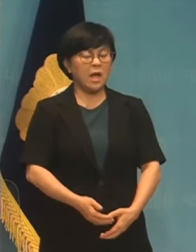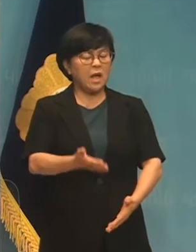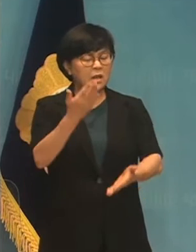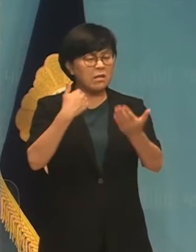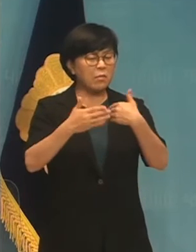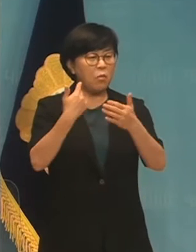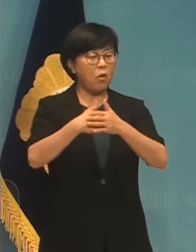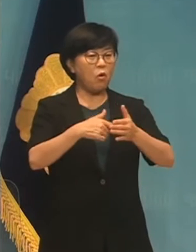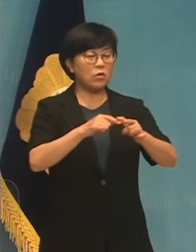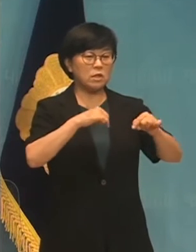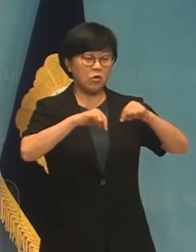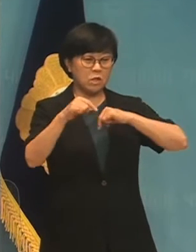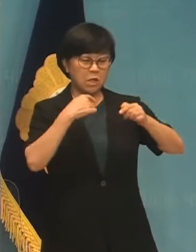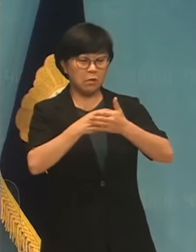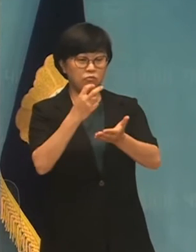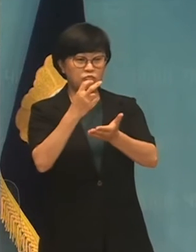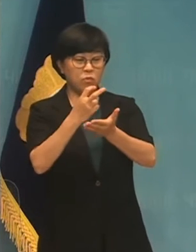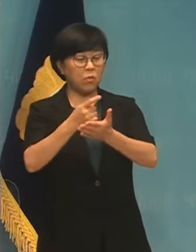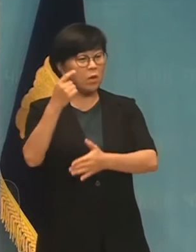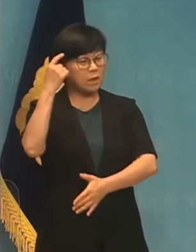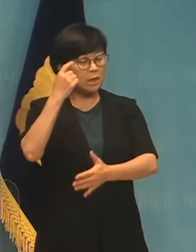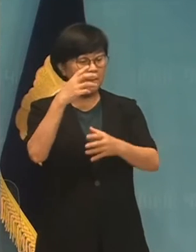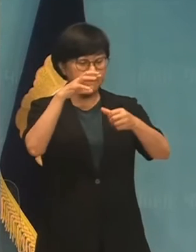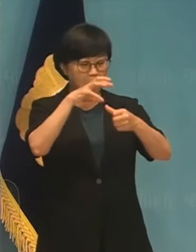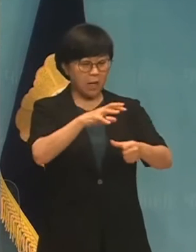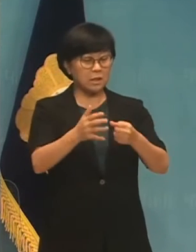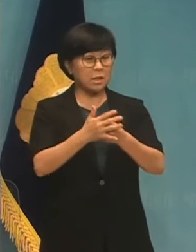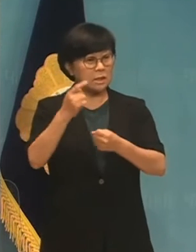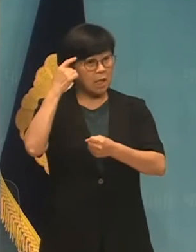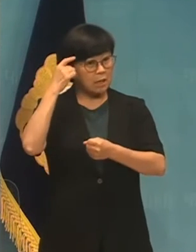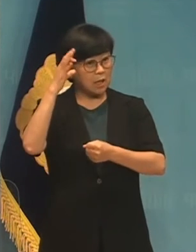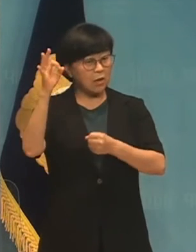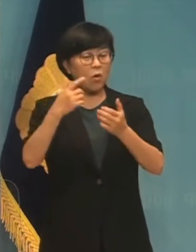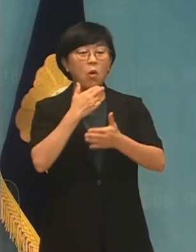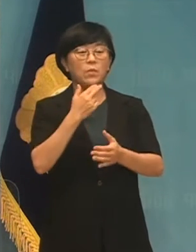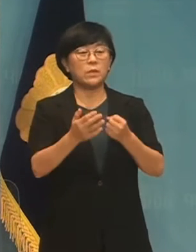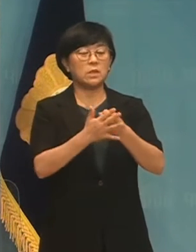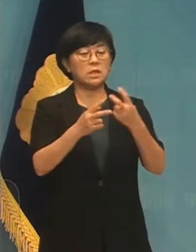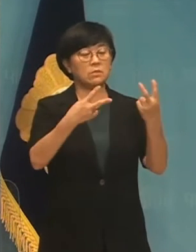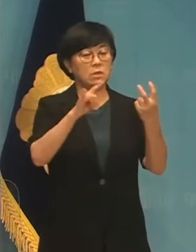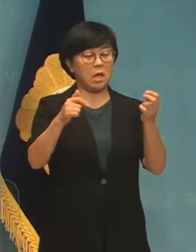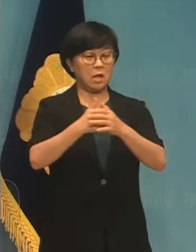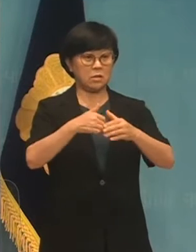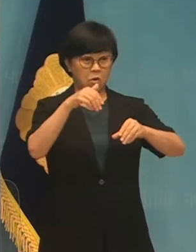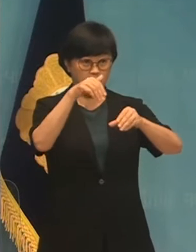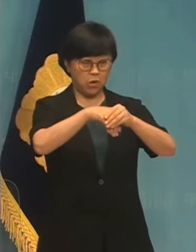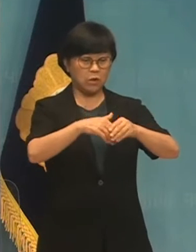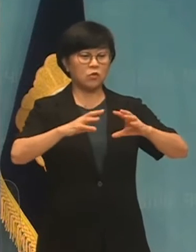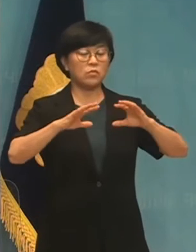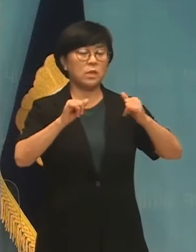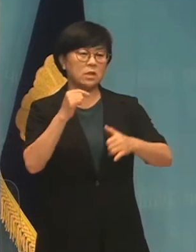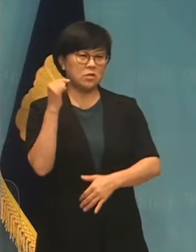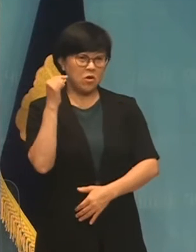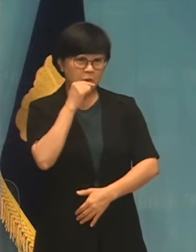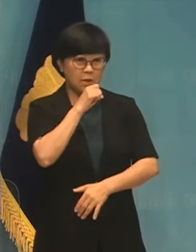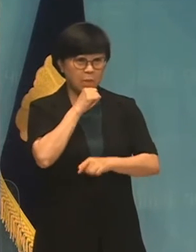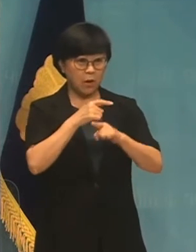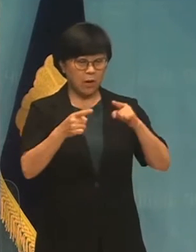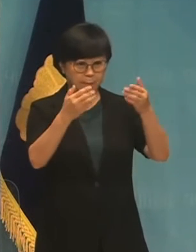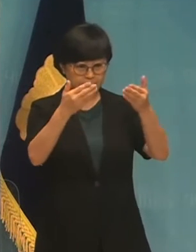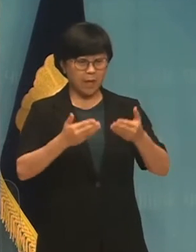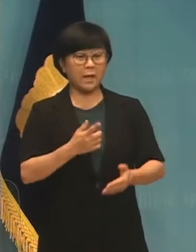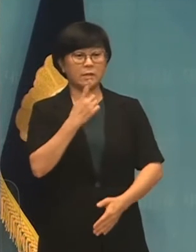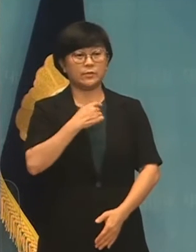기성정치의 문법에 갇혀서 상상력과 전망을 잃은 진보정치는 20대 총선에서 국민들의 냉혹한 평가를